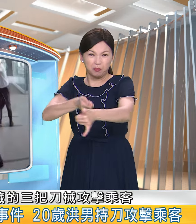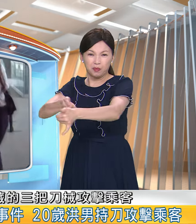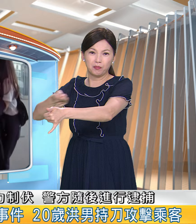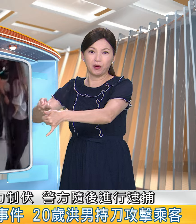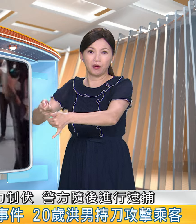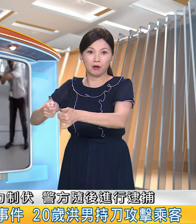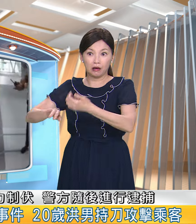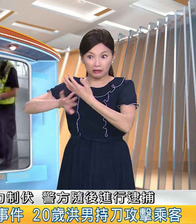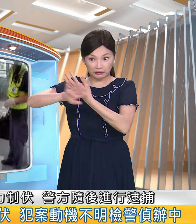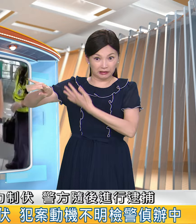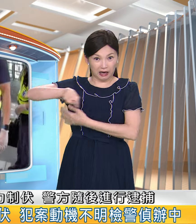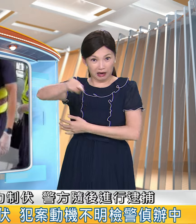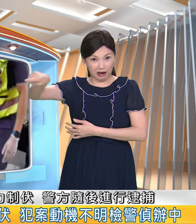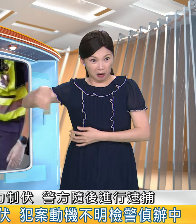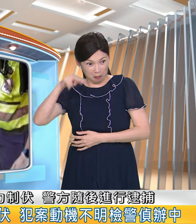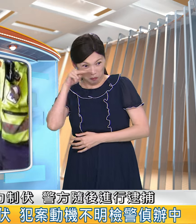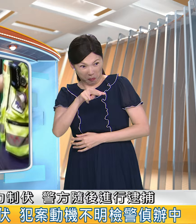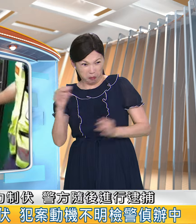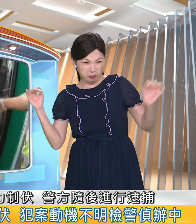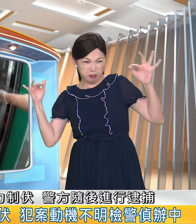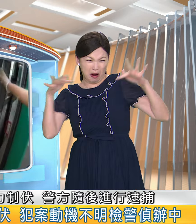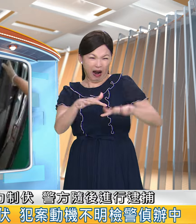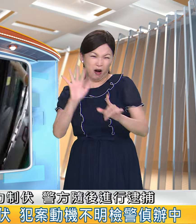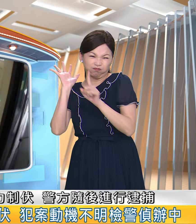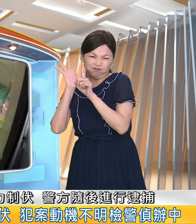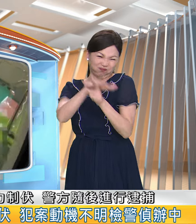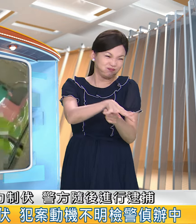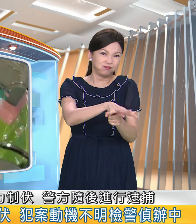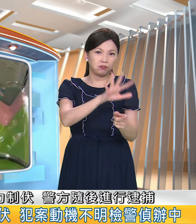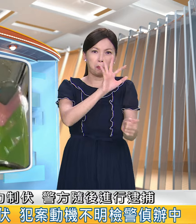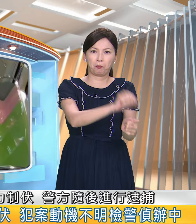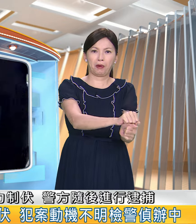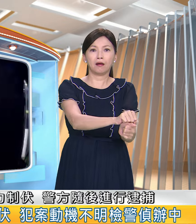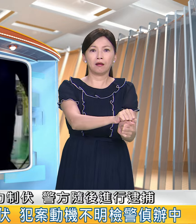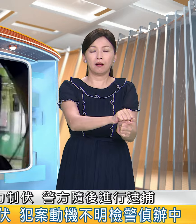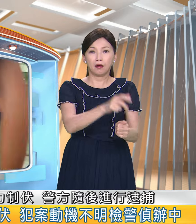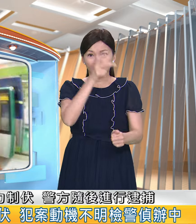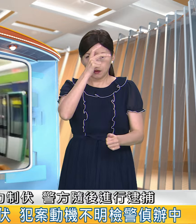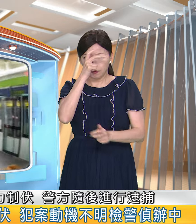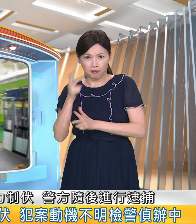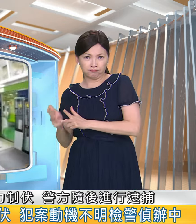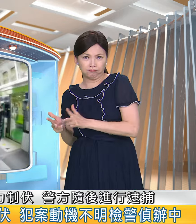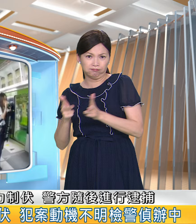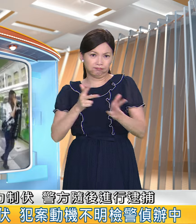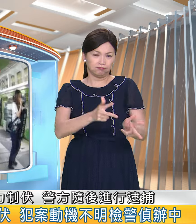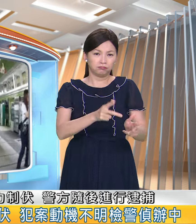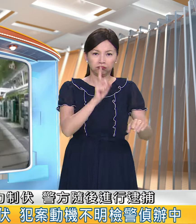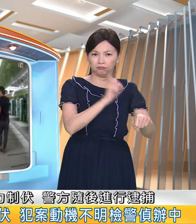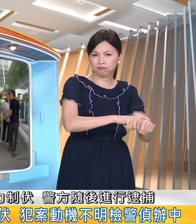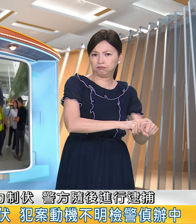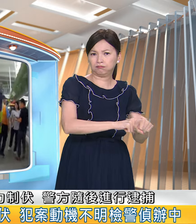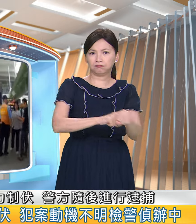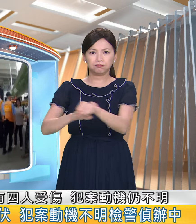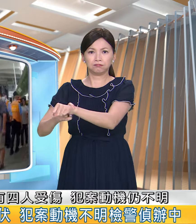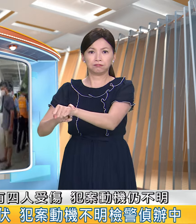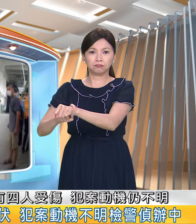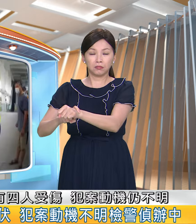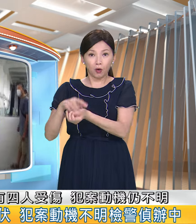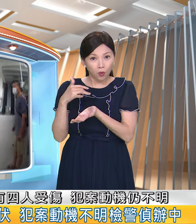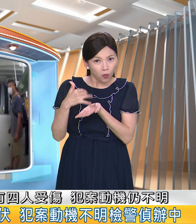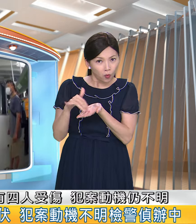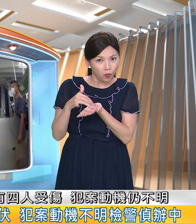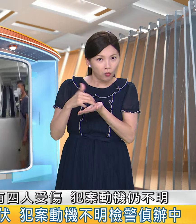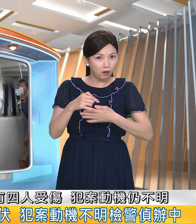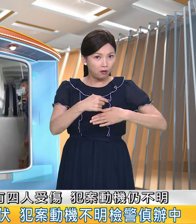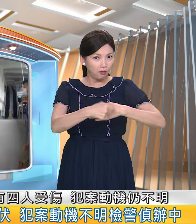结果被乘客合力制服。警方随后进行逮捕，包含